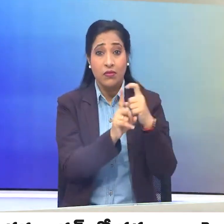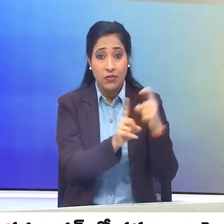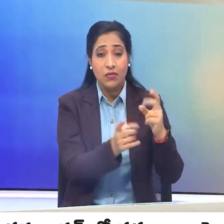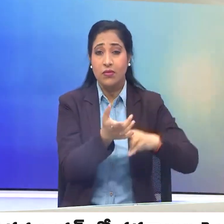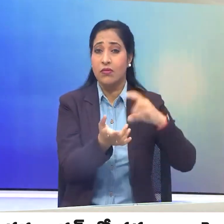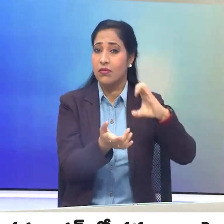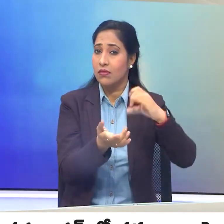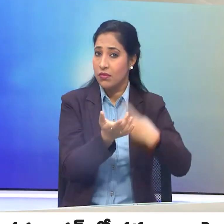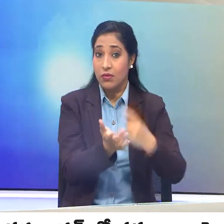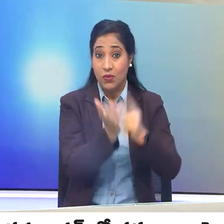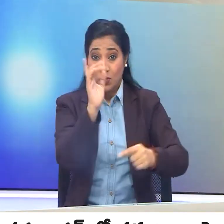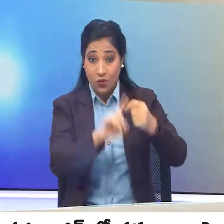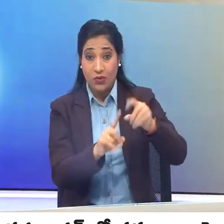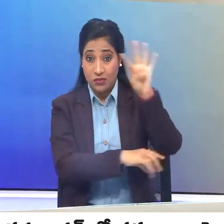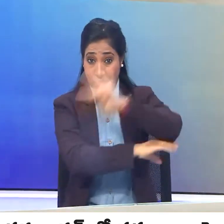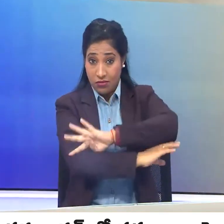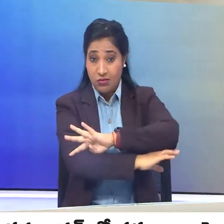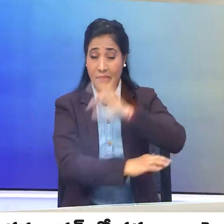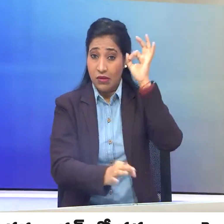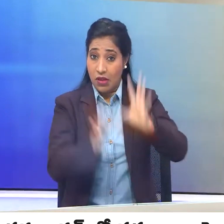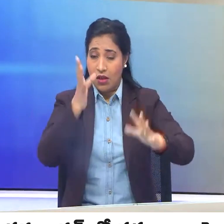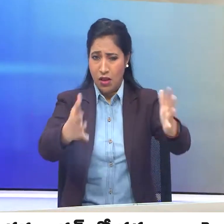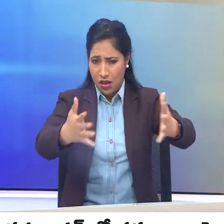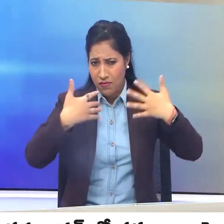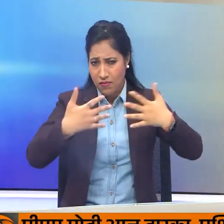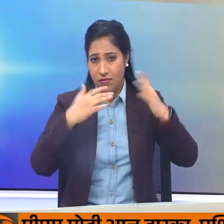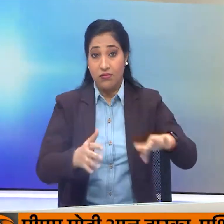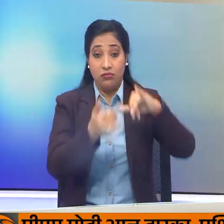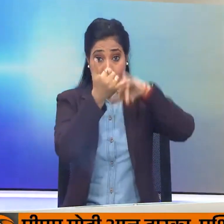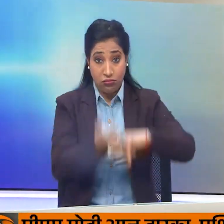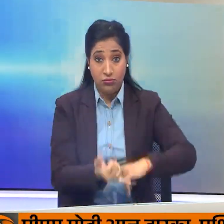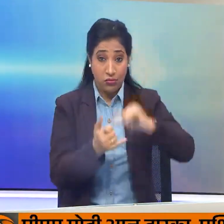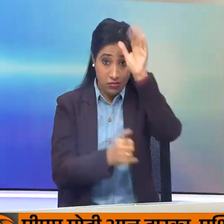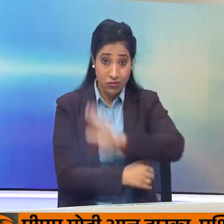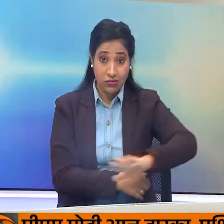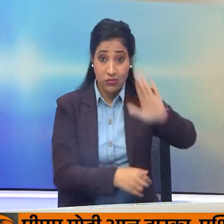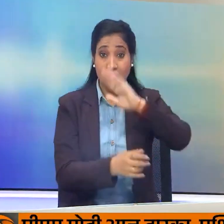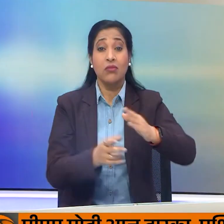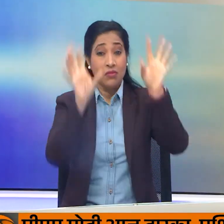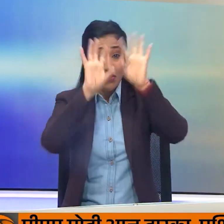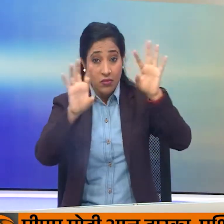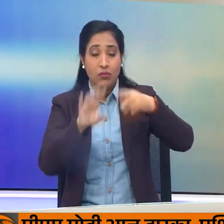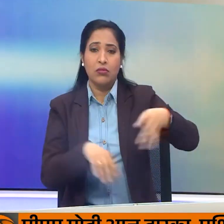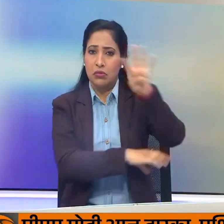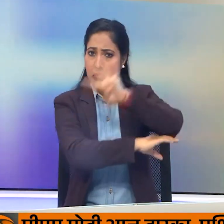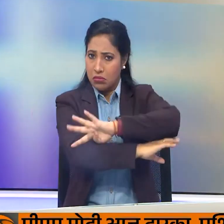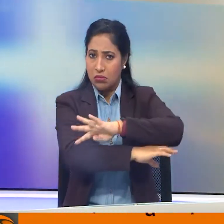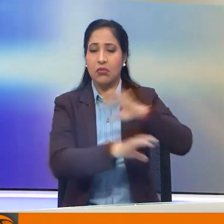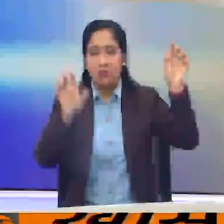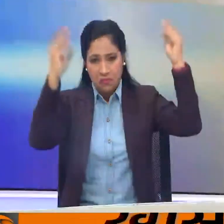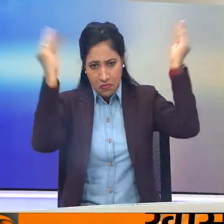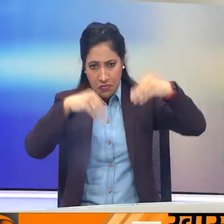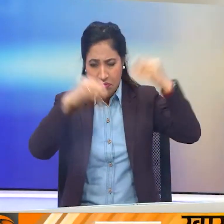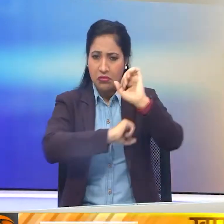अगले 4 दिन तक जारी रहेगी हीट वेव। दक्षिण भारत की ओर बढ़ा मानसून, 4 दिन तक भारी बारिश का ऑरेंज अलर्ट।